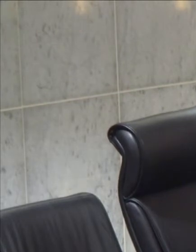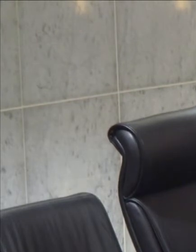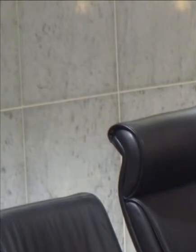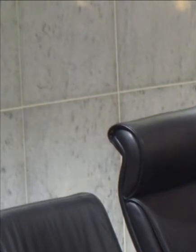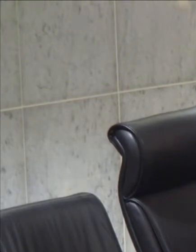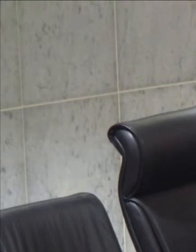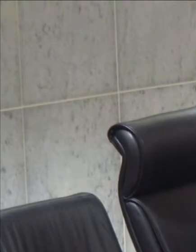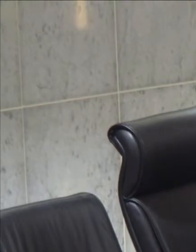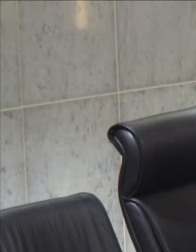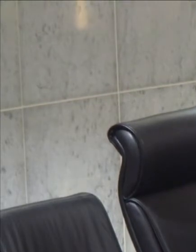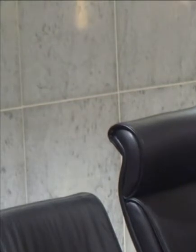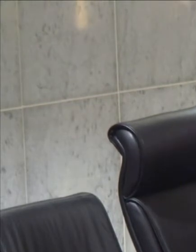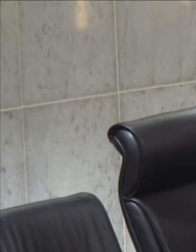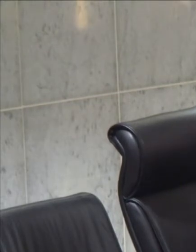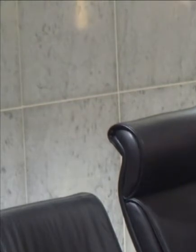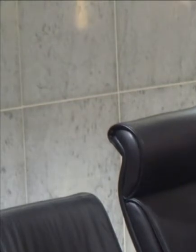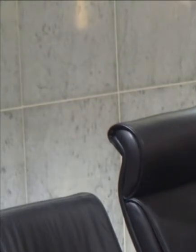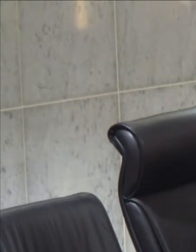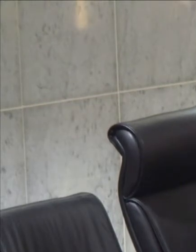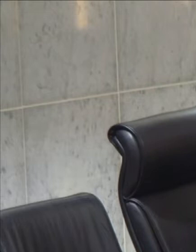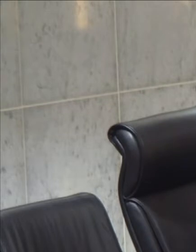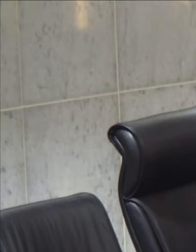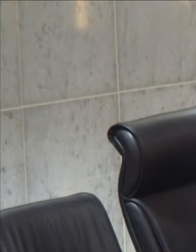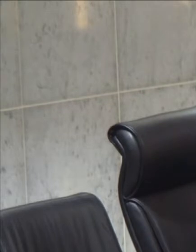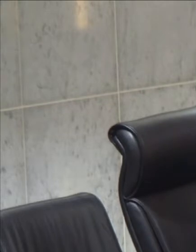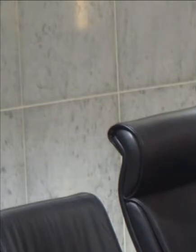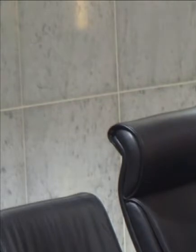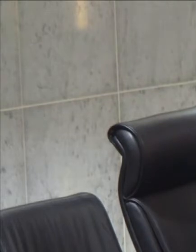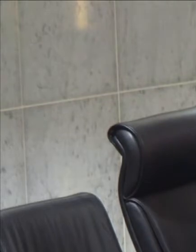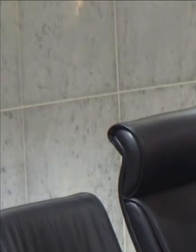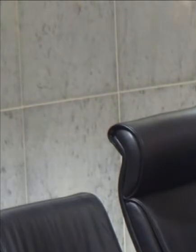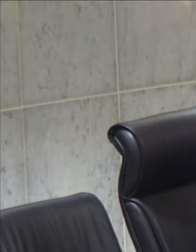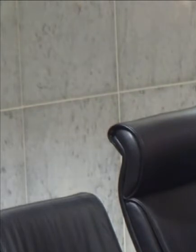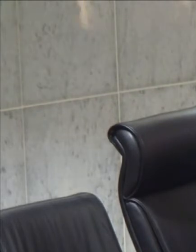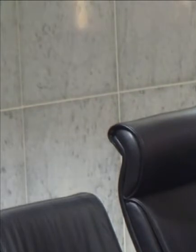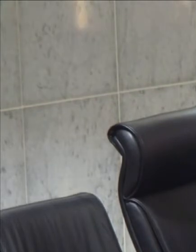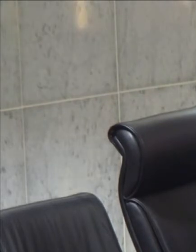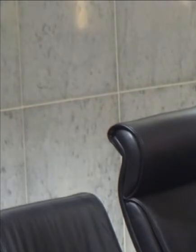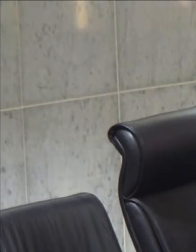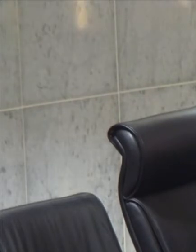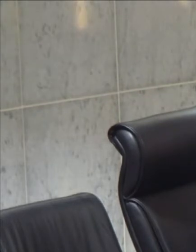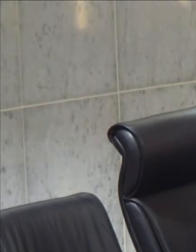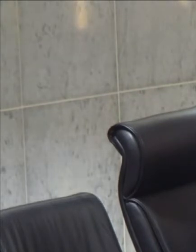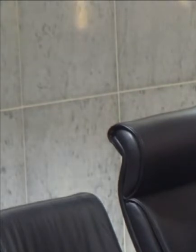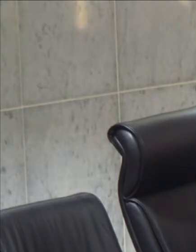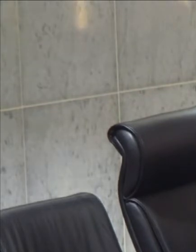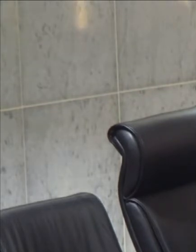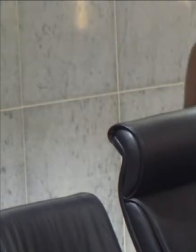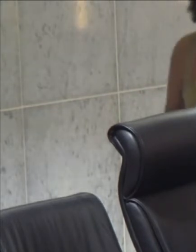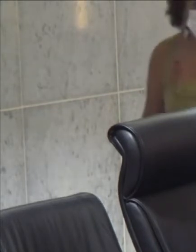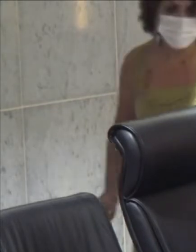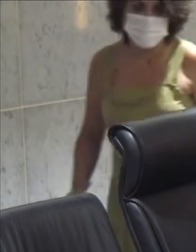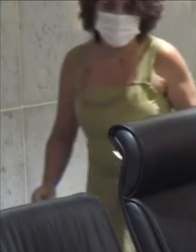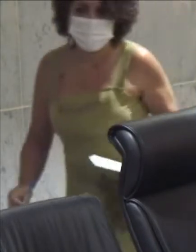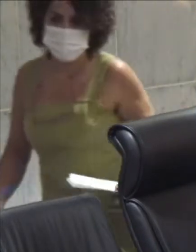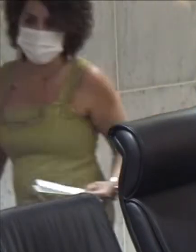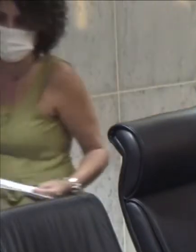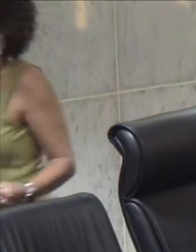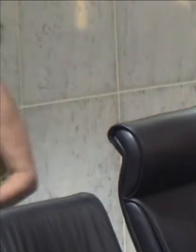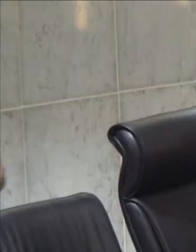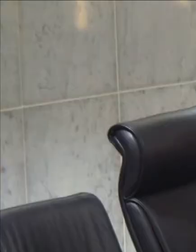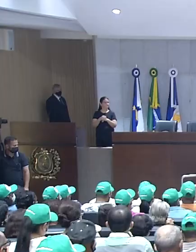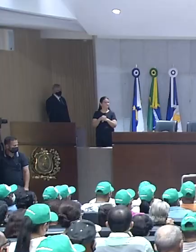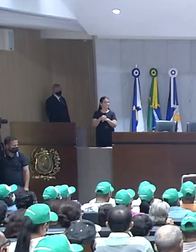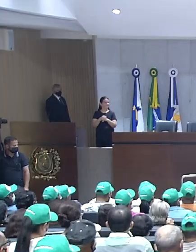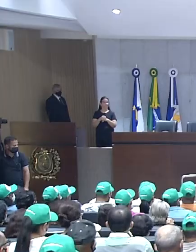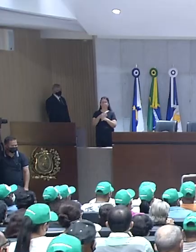para a rua, fez audiência pública, mobilizou e a gente conseguiu garantir